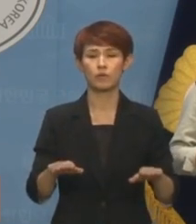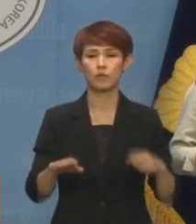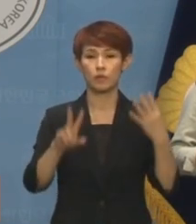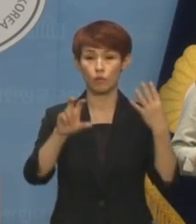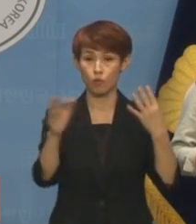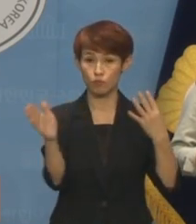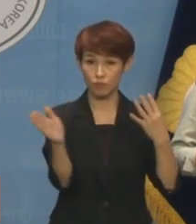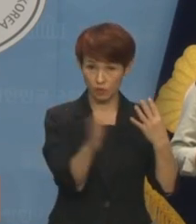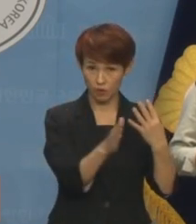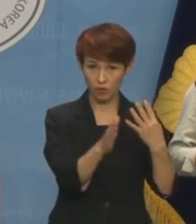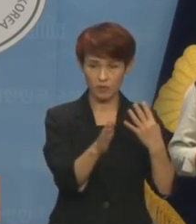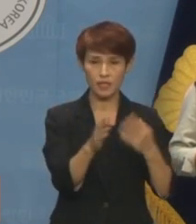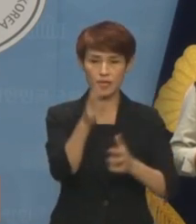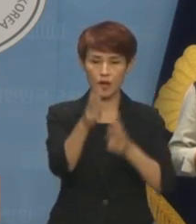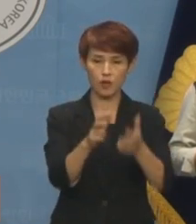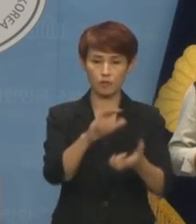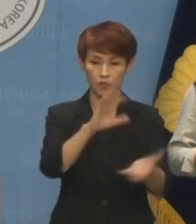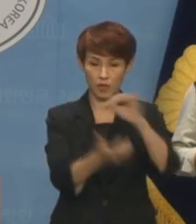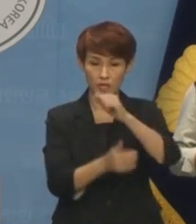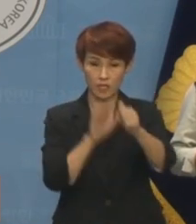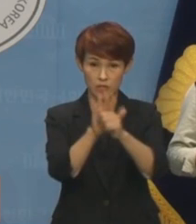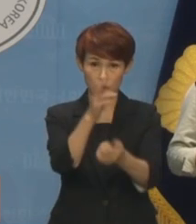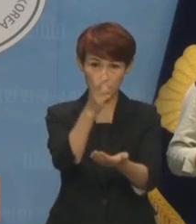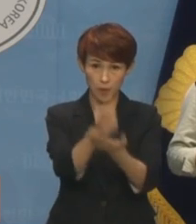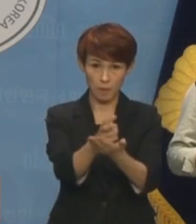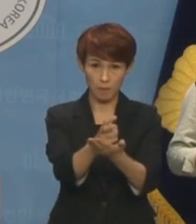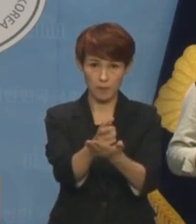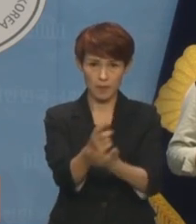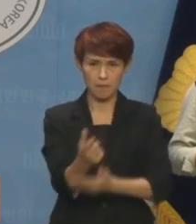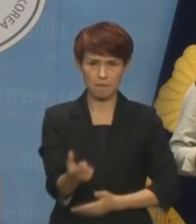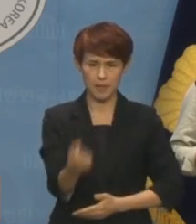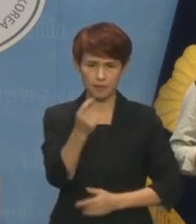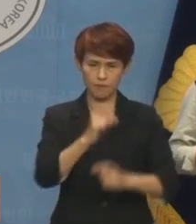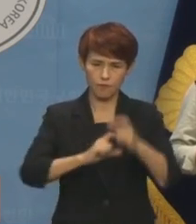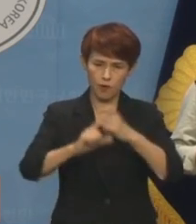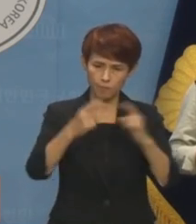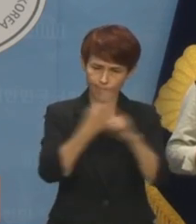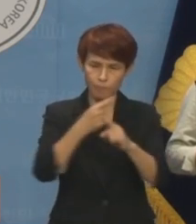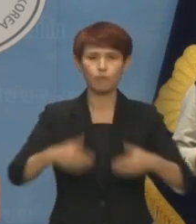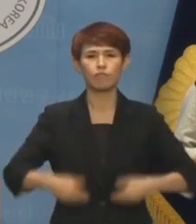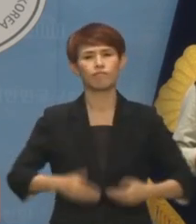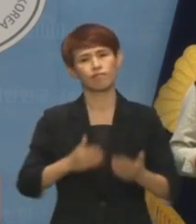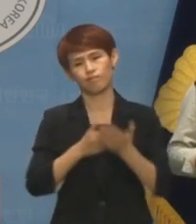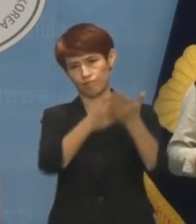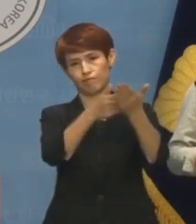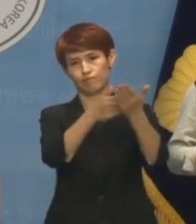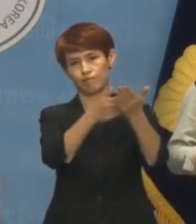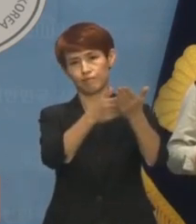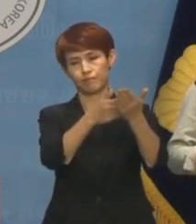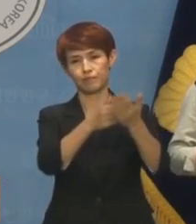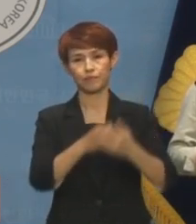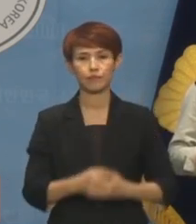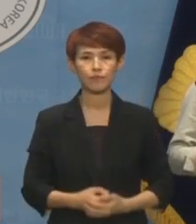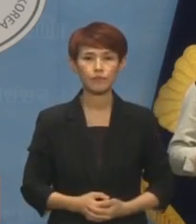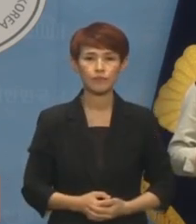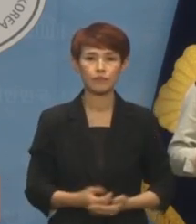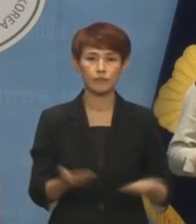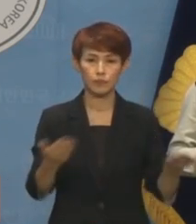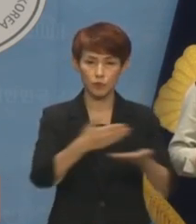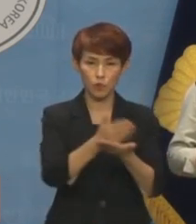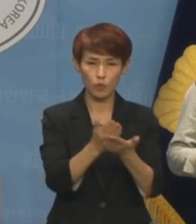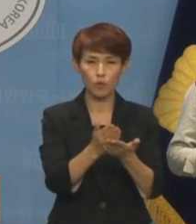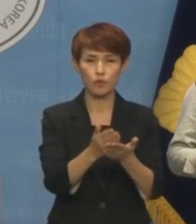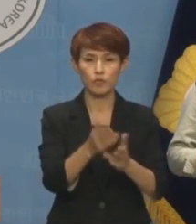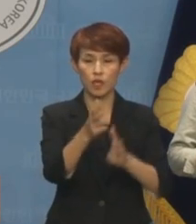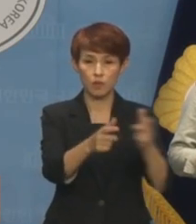시행되는 산업전환지원법의 신속한 보완을 촉구합니다. 먼저 업종 산업